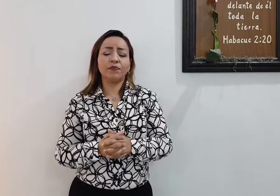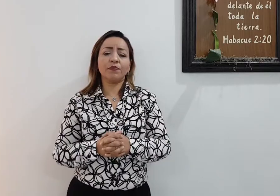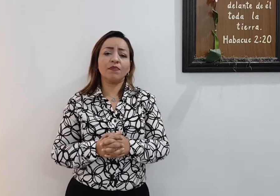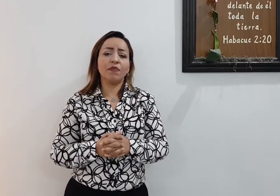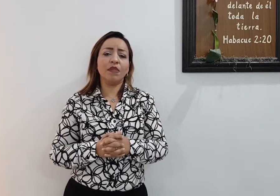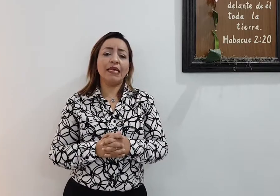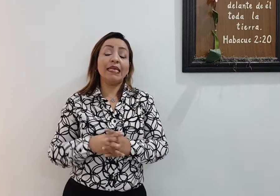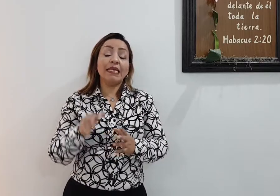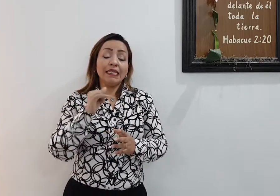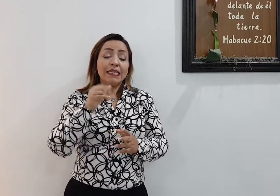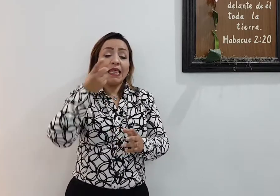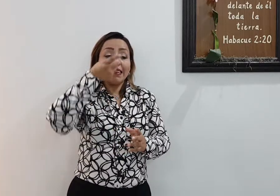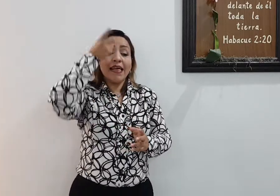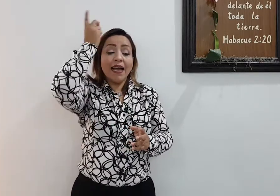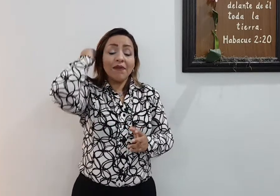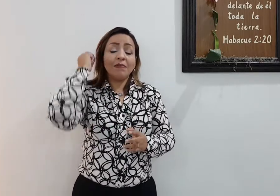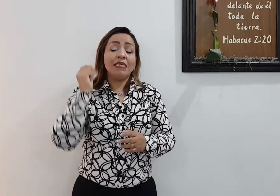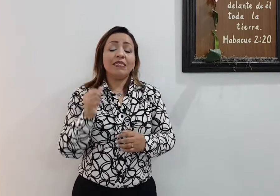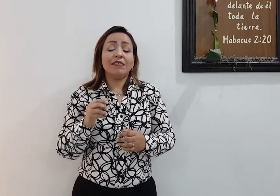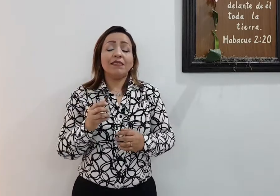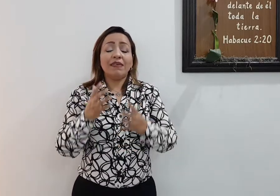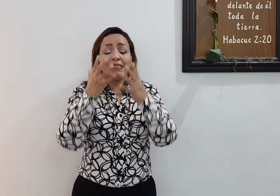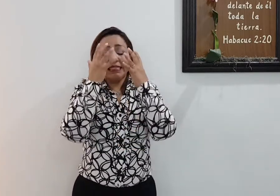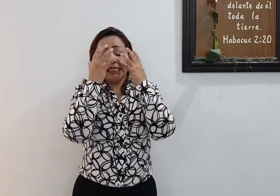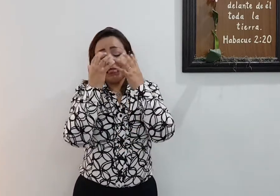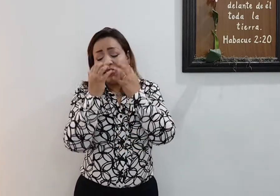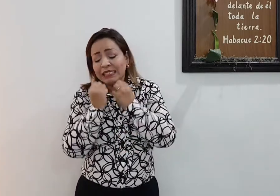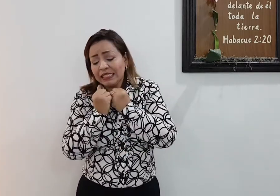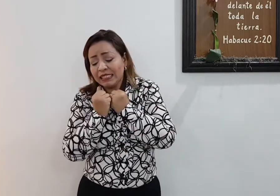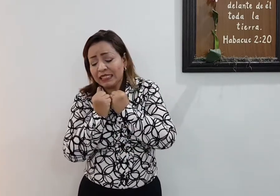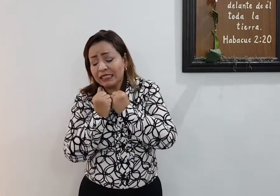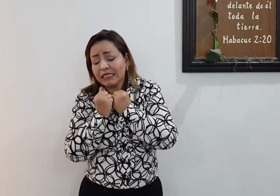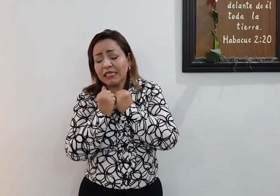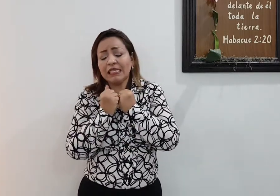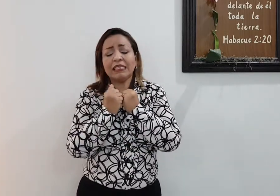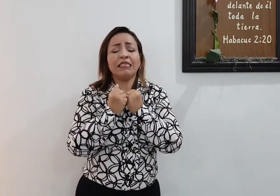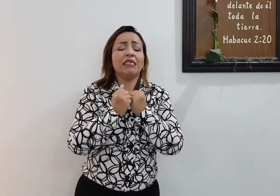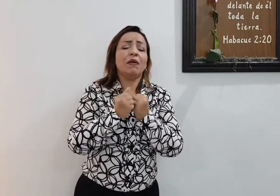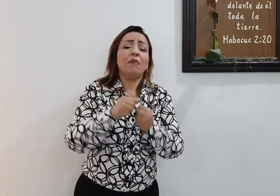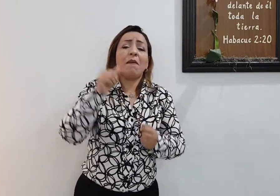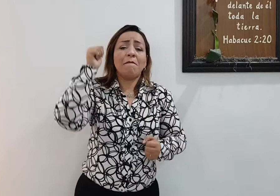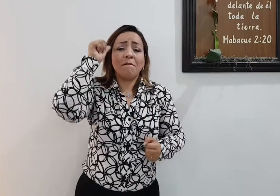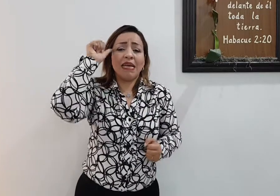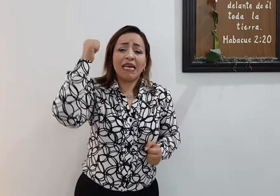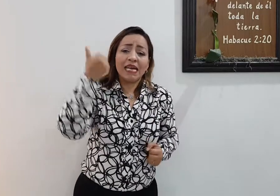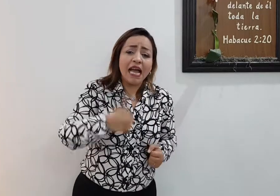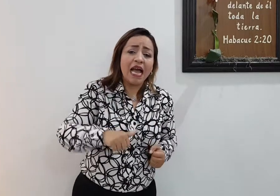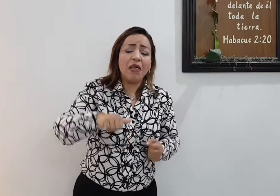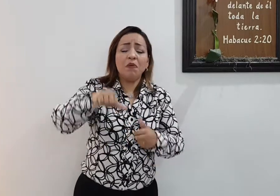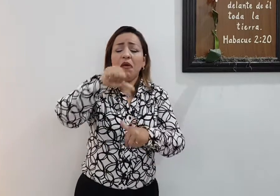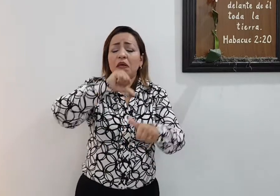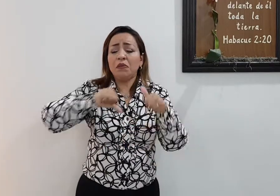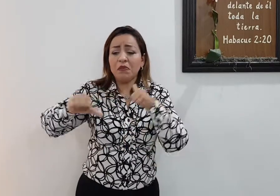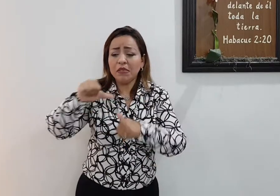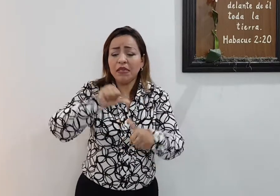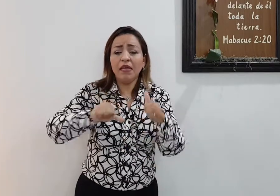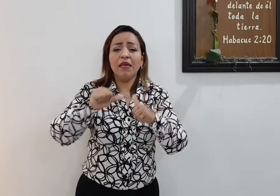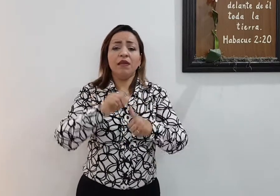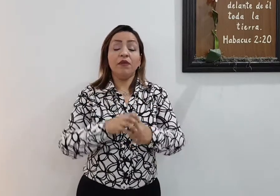de arrepentimiento, porque estaba dolido por el pecado, ahí en el Salmo 51, todo el Salmo, hermanos, es una oración